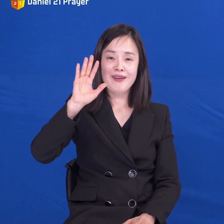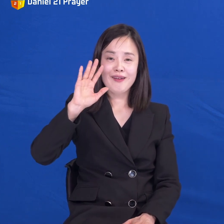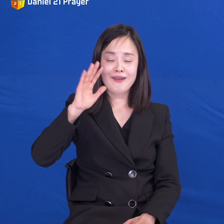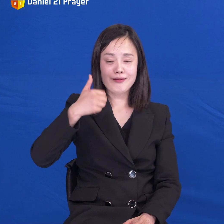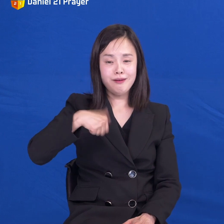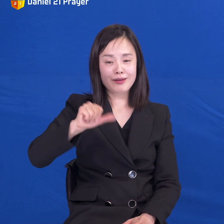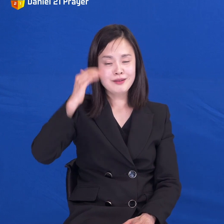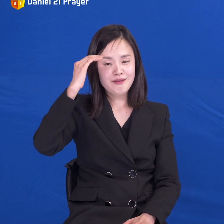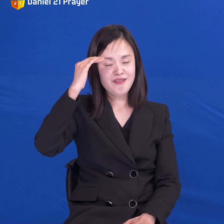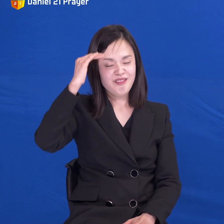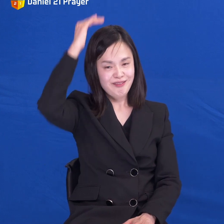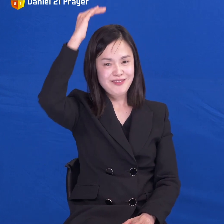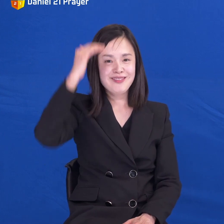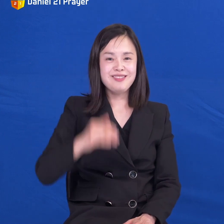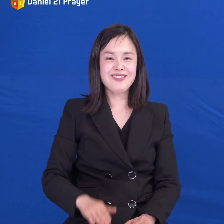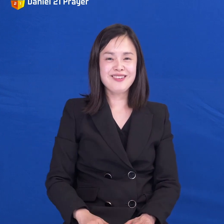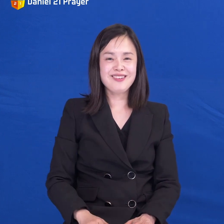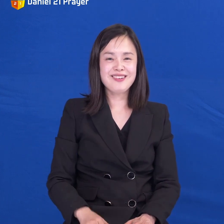딸이 태어났어요.